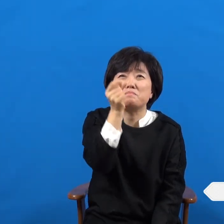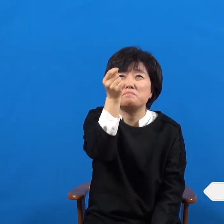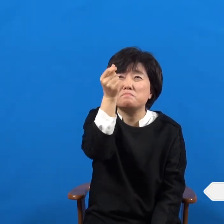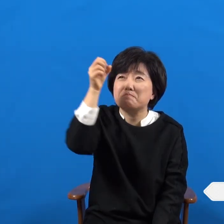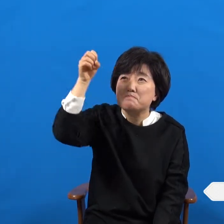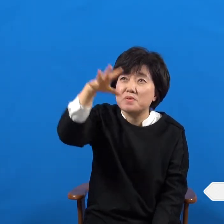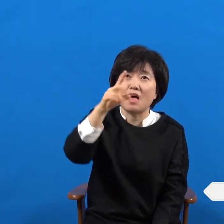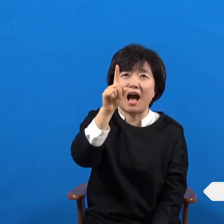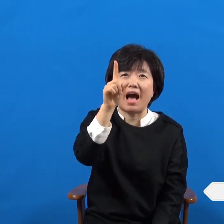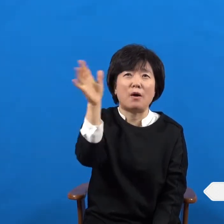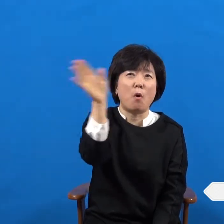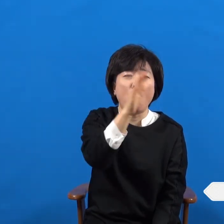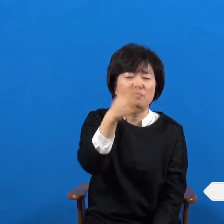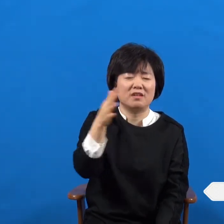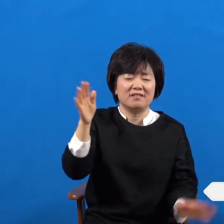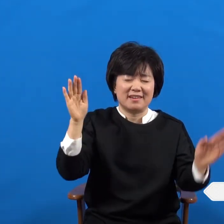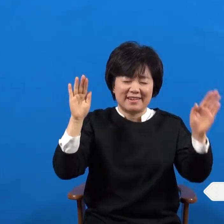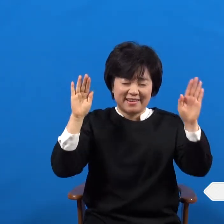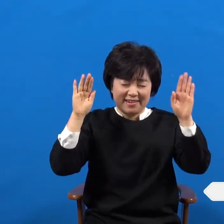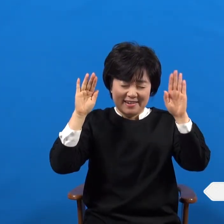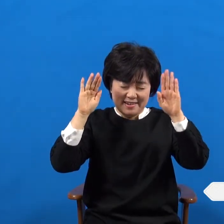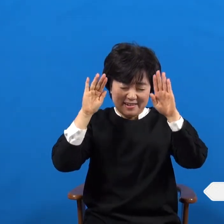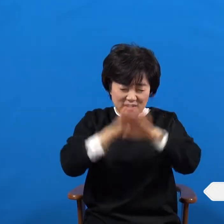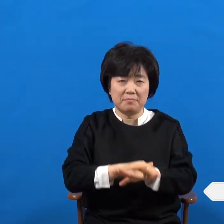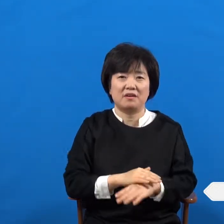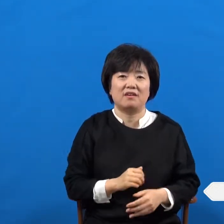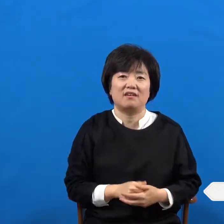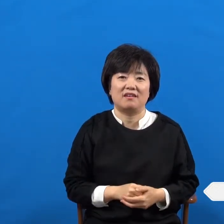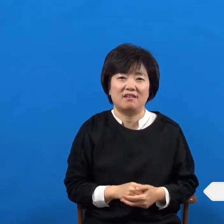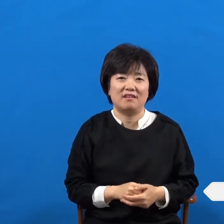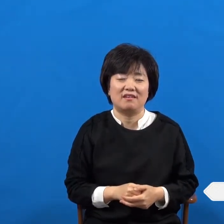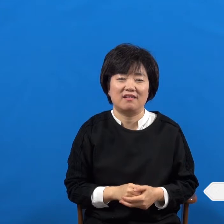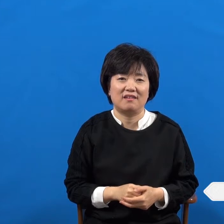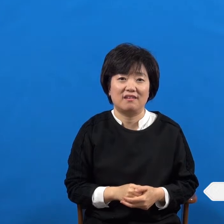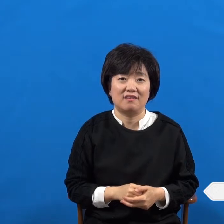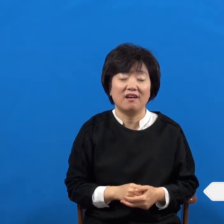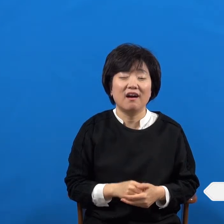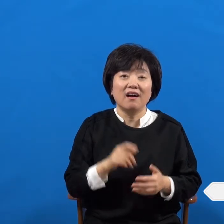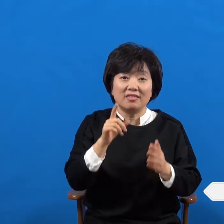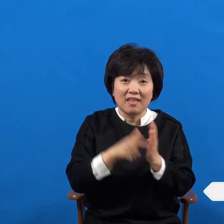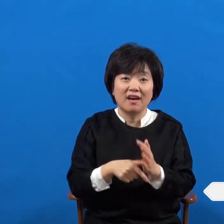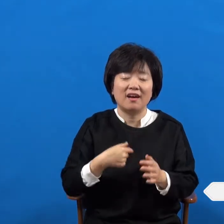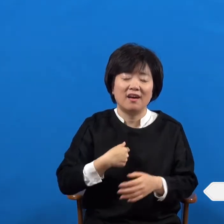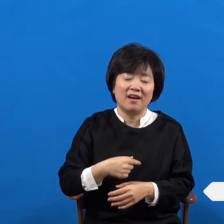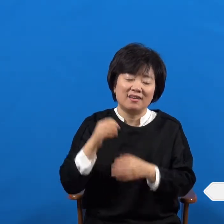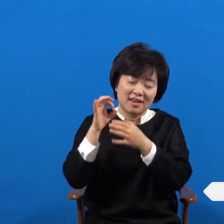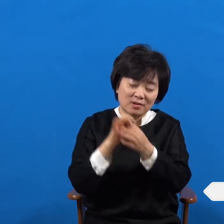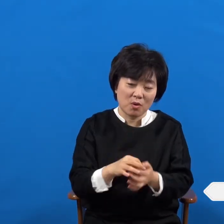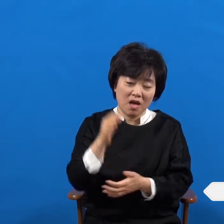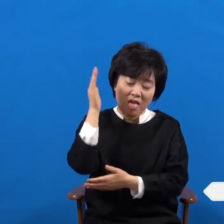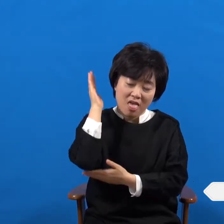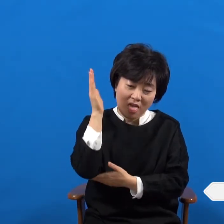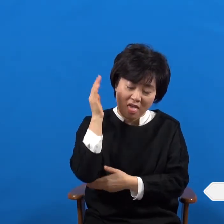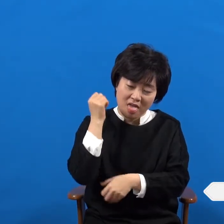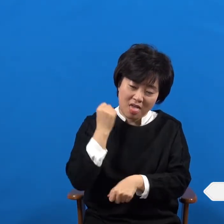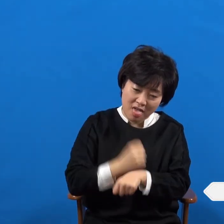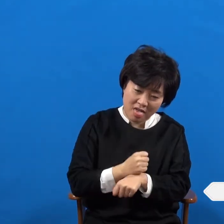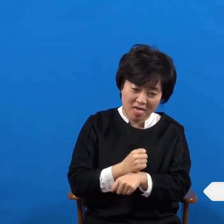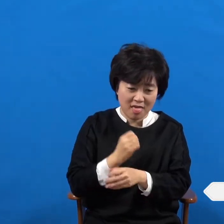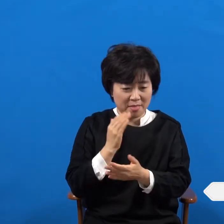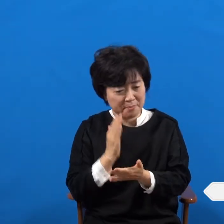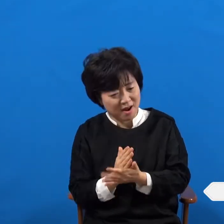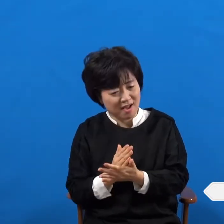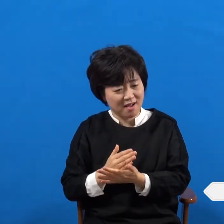너무나 깜깜한 곳이었습니다. 그런 가운데서 계속 설교를 해야 되는가라고 갈등이